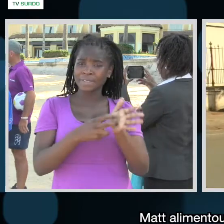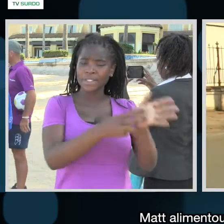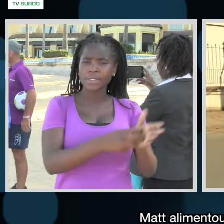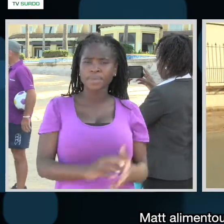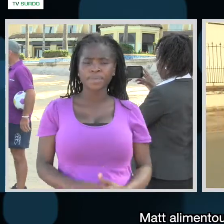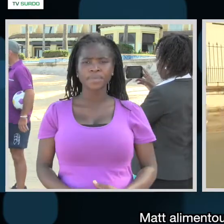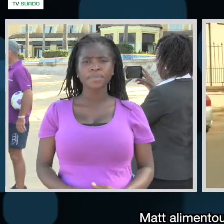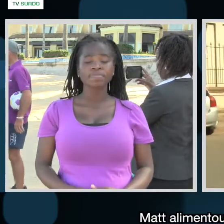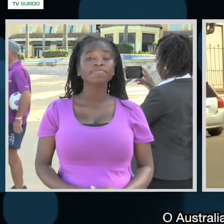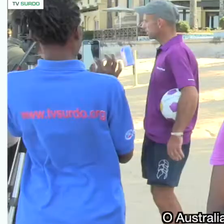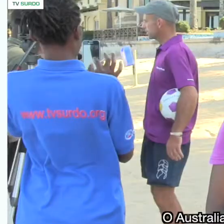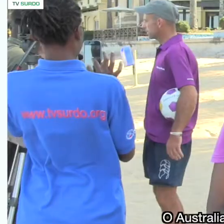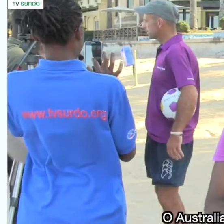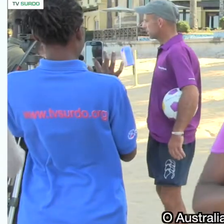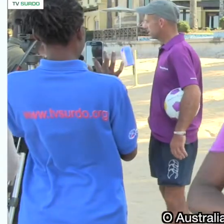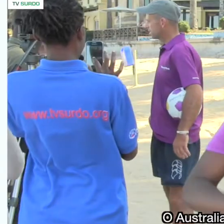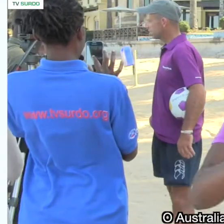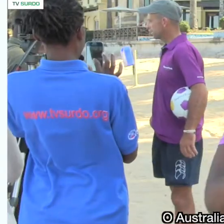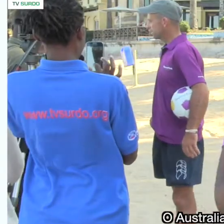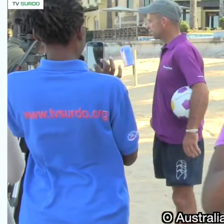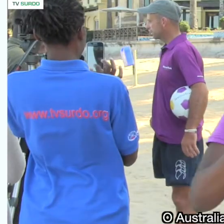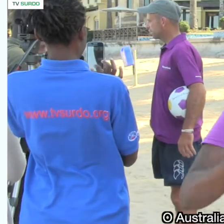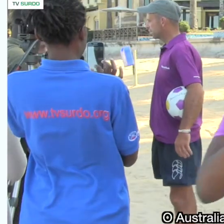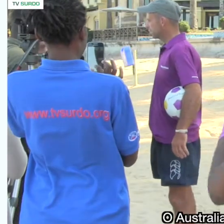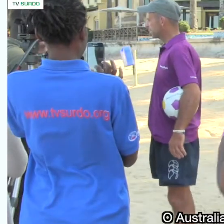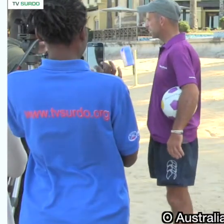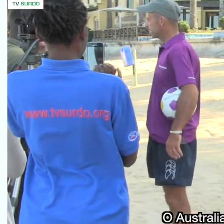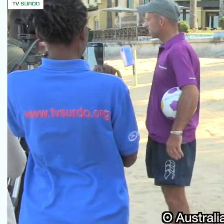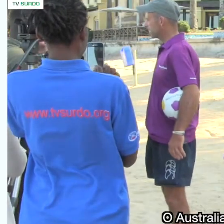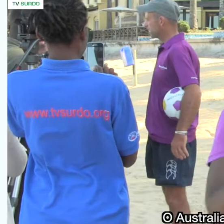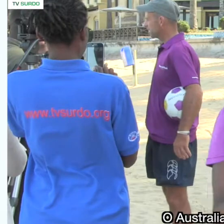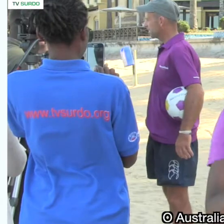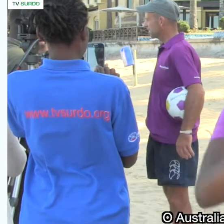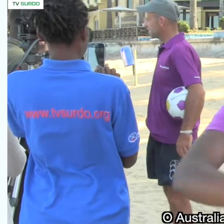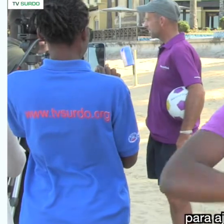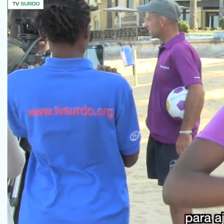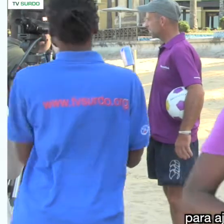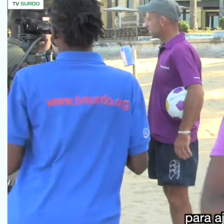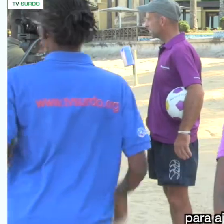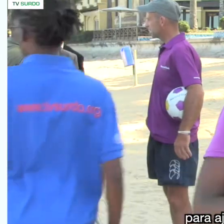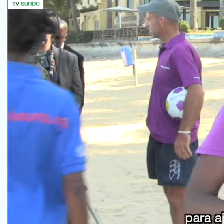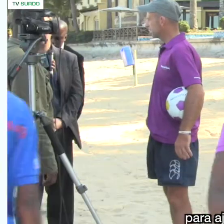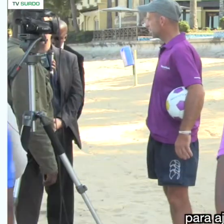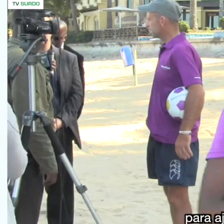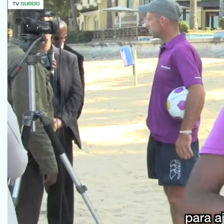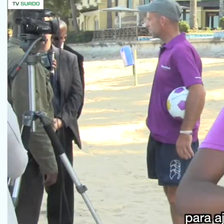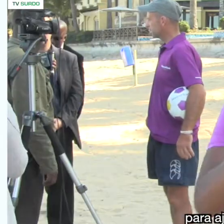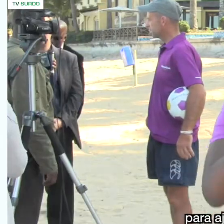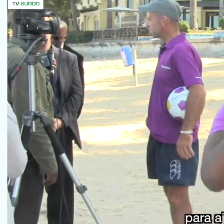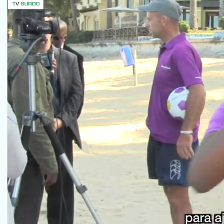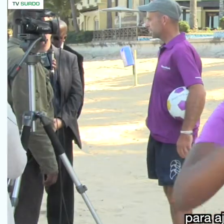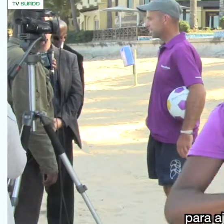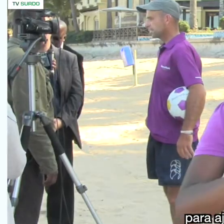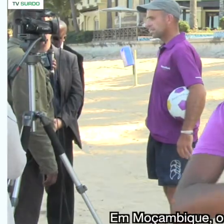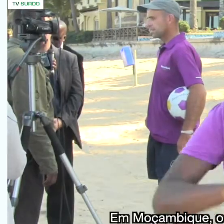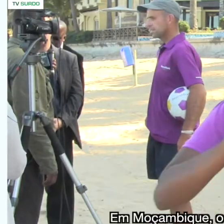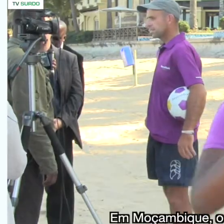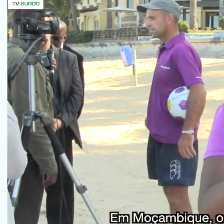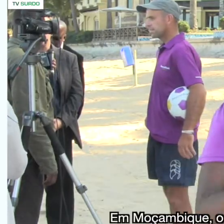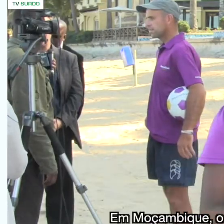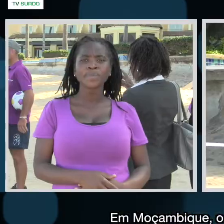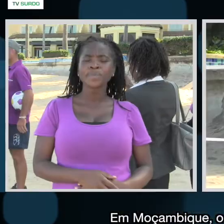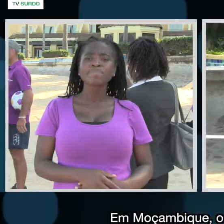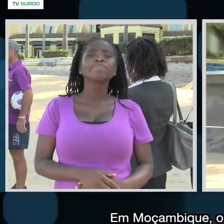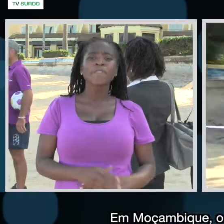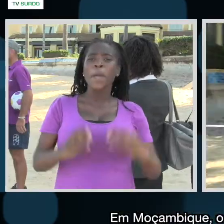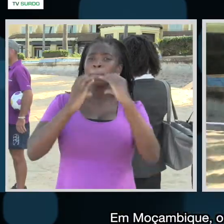O australiano pretende sensibilizar as pessoas a doarem 1% do seu rendimento para ajudar os povos da África Austral. Em